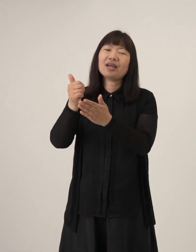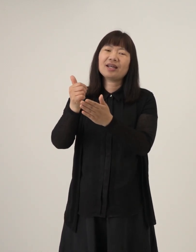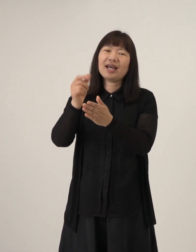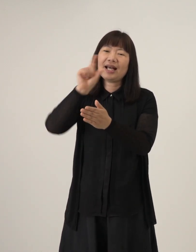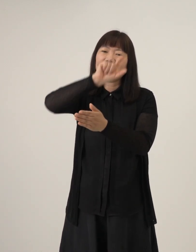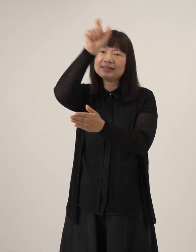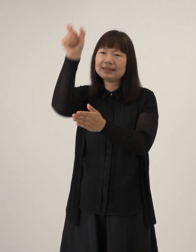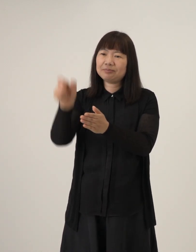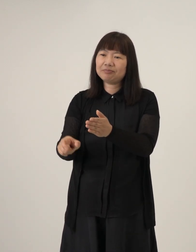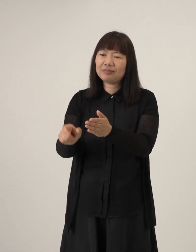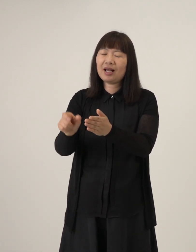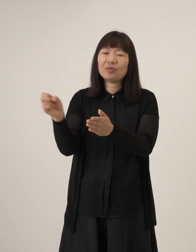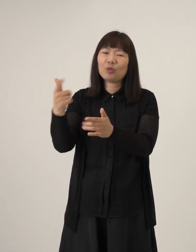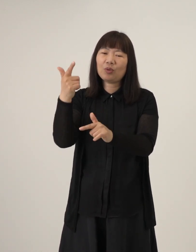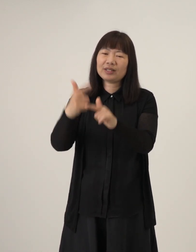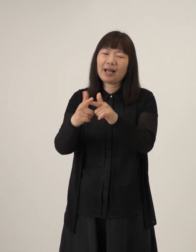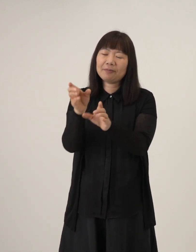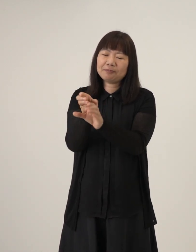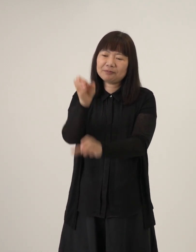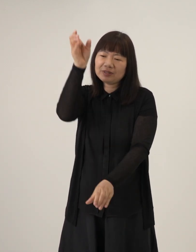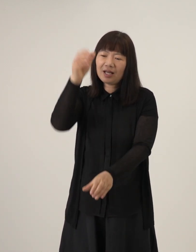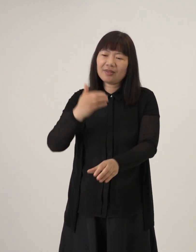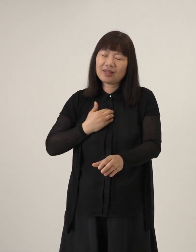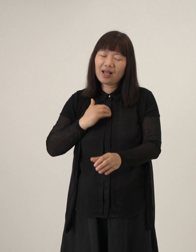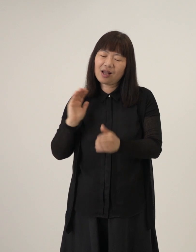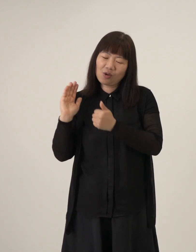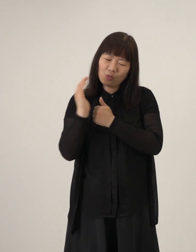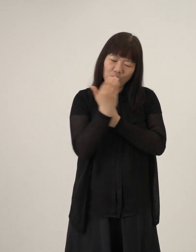막대기가 나를 안위하시나이다.